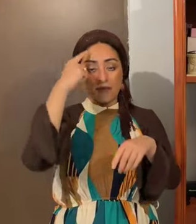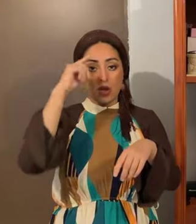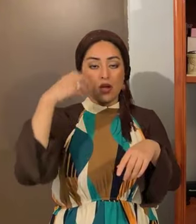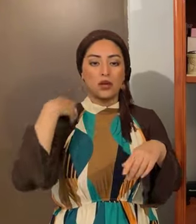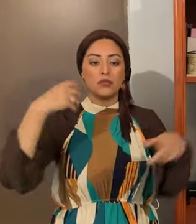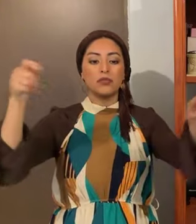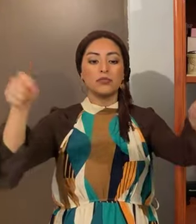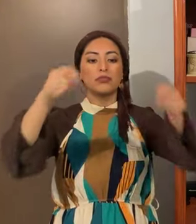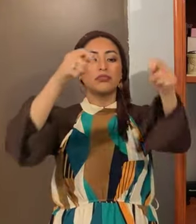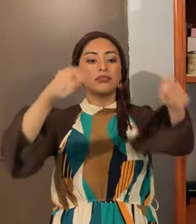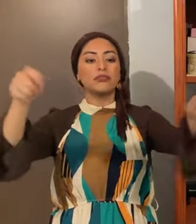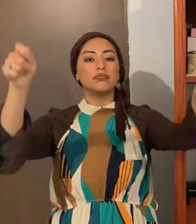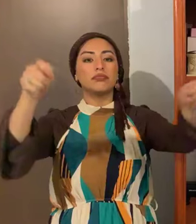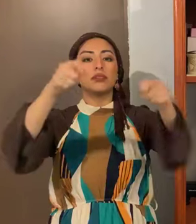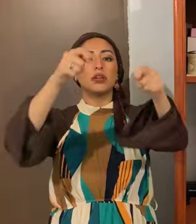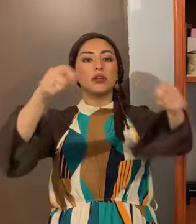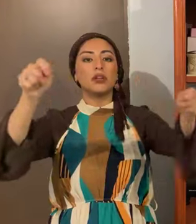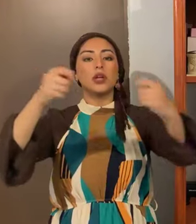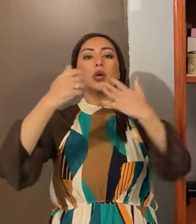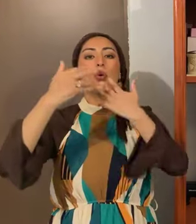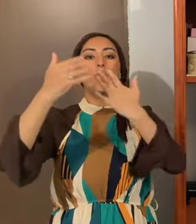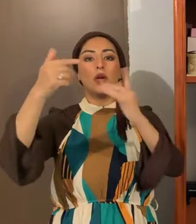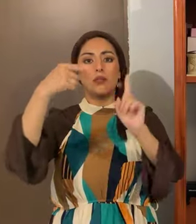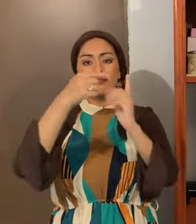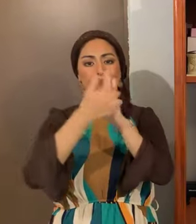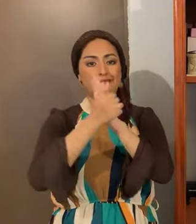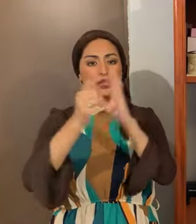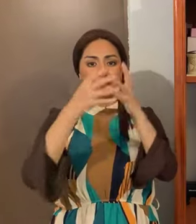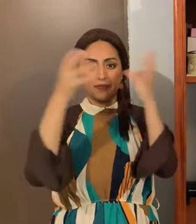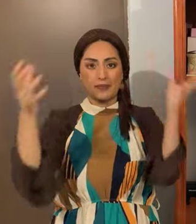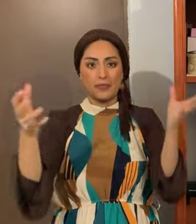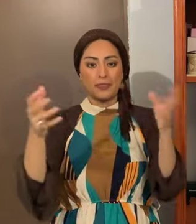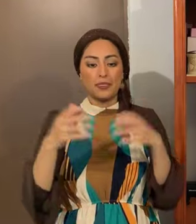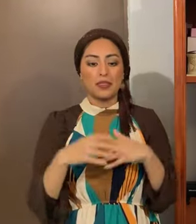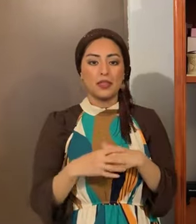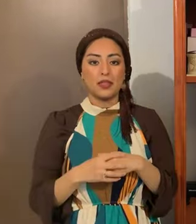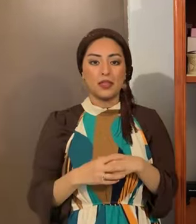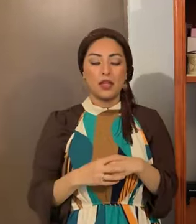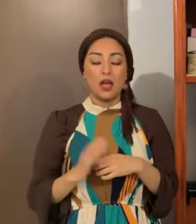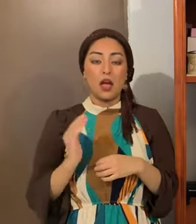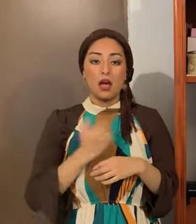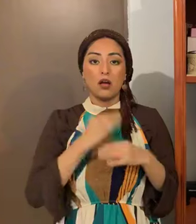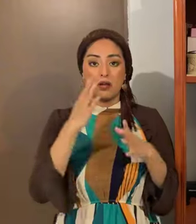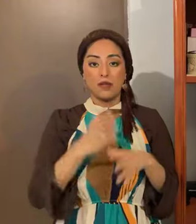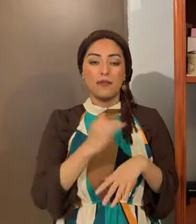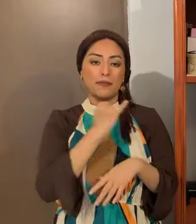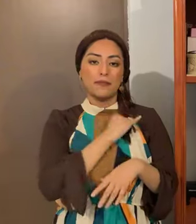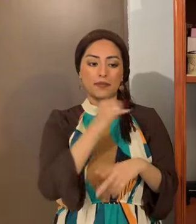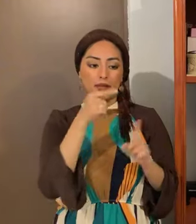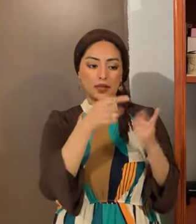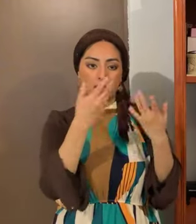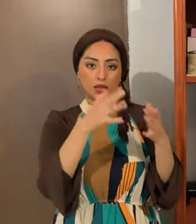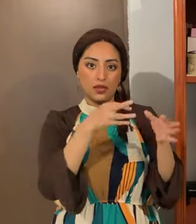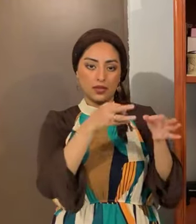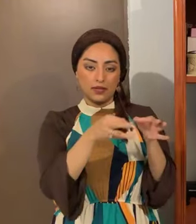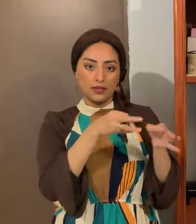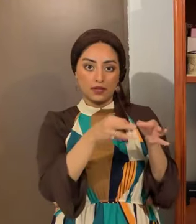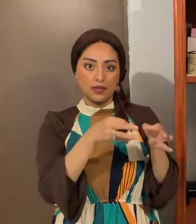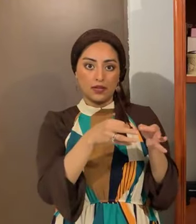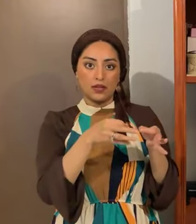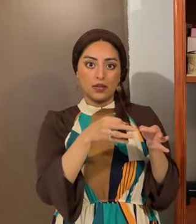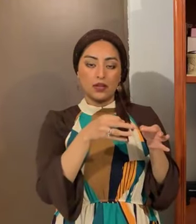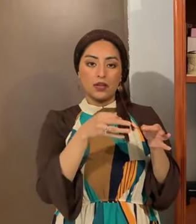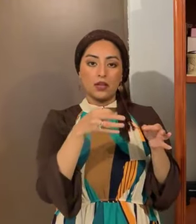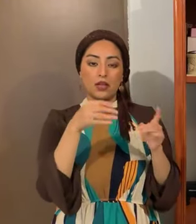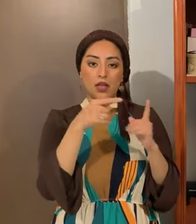canto, porque era entendido en ello. Y nuestro amado Naví Javier ya nos había explicado acerca de que él